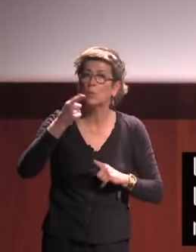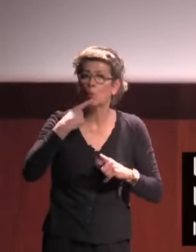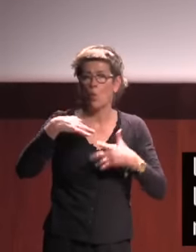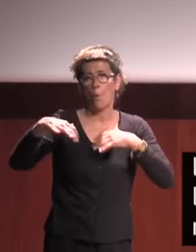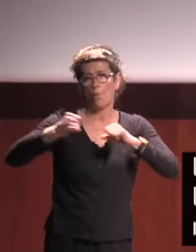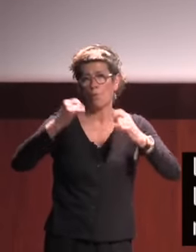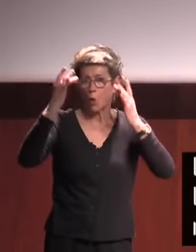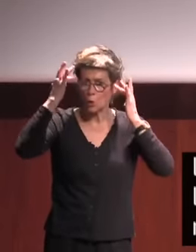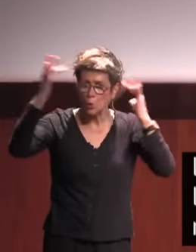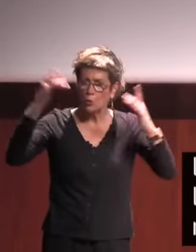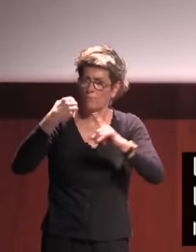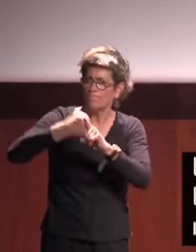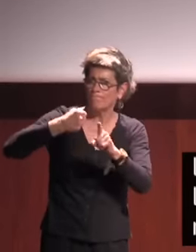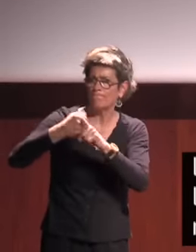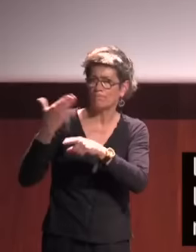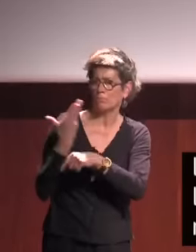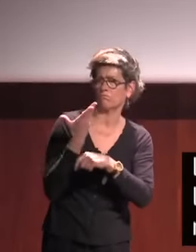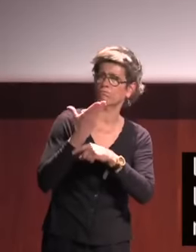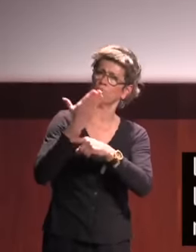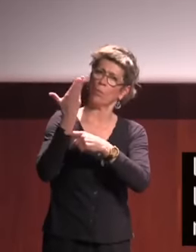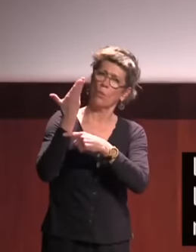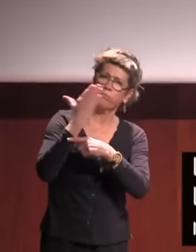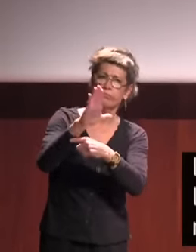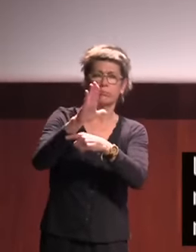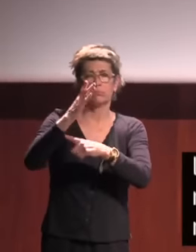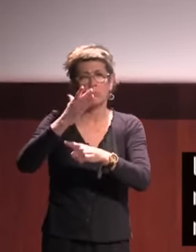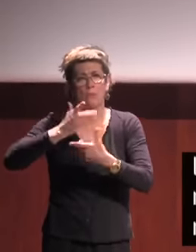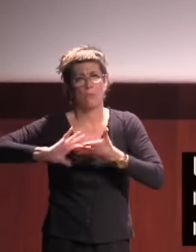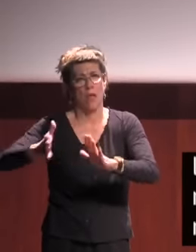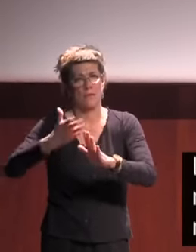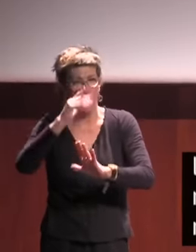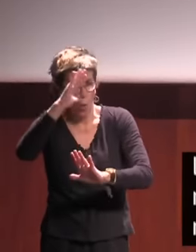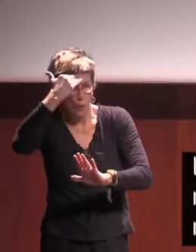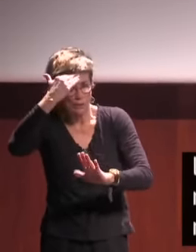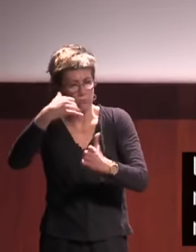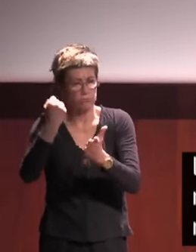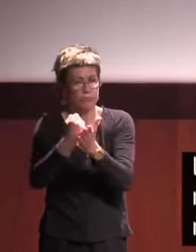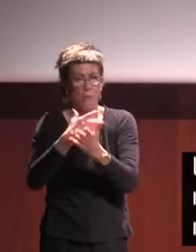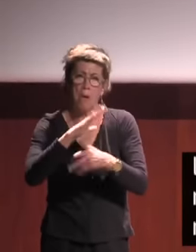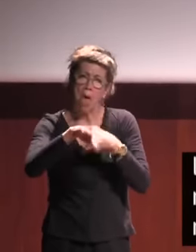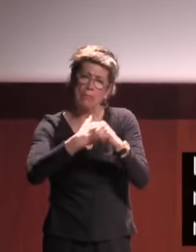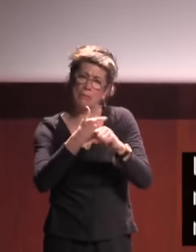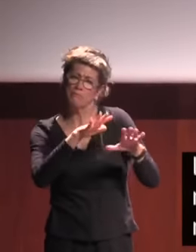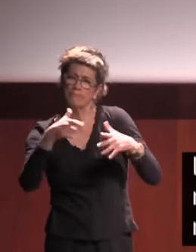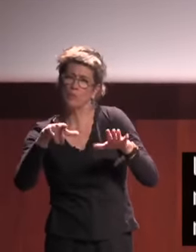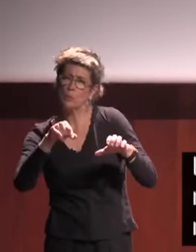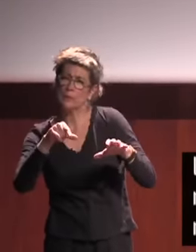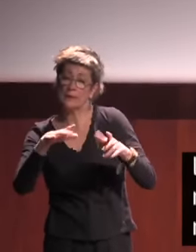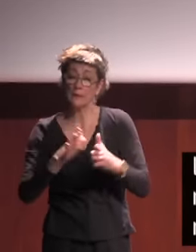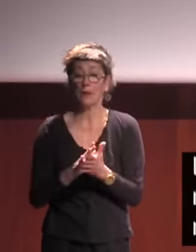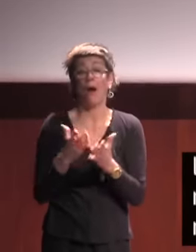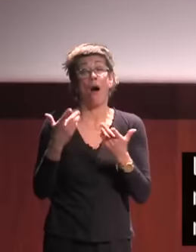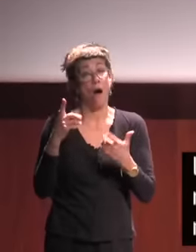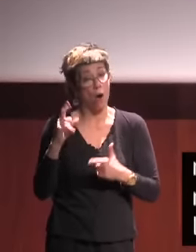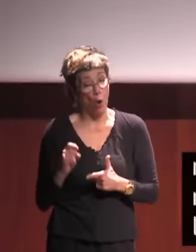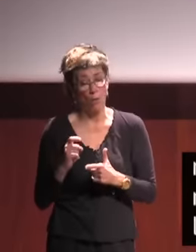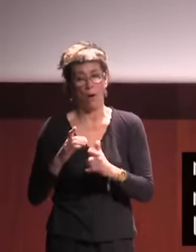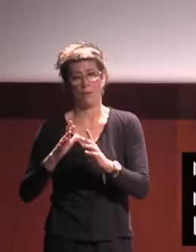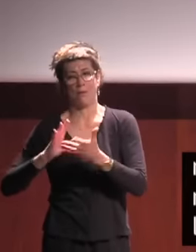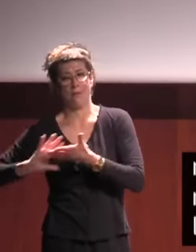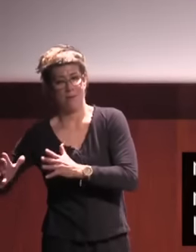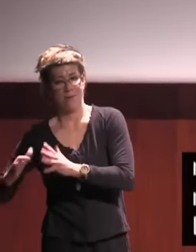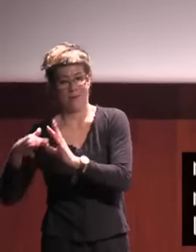reconnaissance de la langue des signes française qui a vu le jour dans les années 70, que les rapports entre la langue des signes française et le livre se